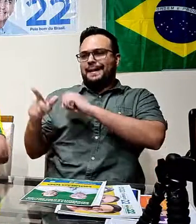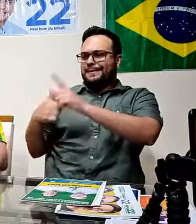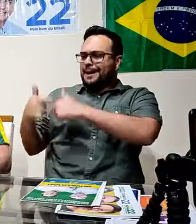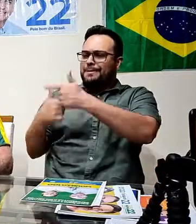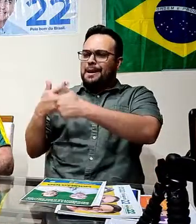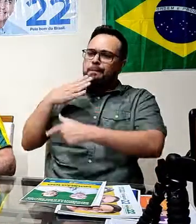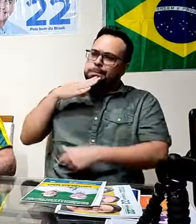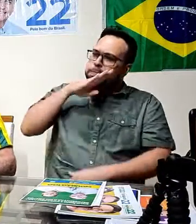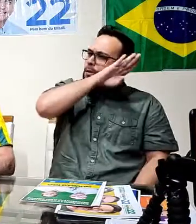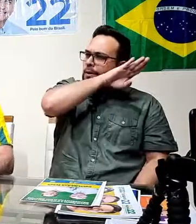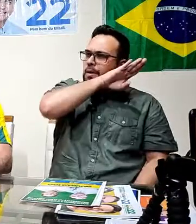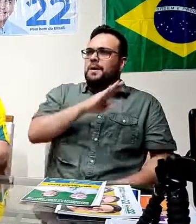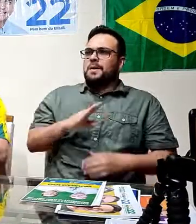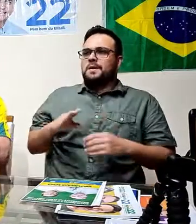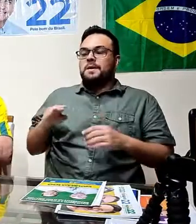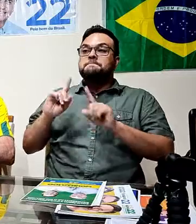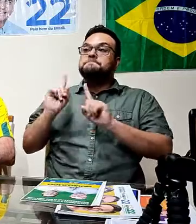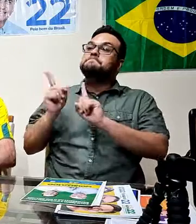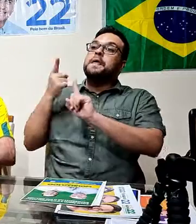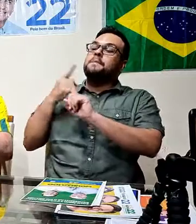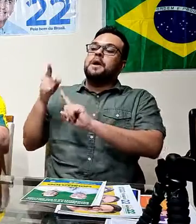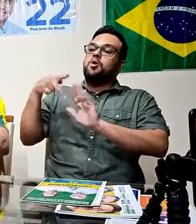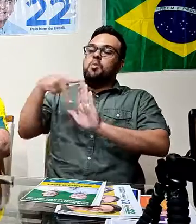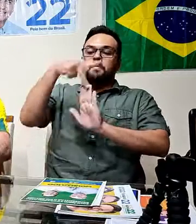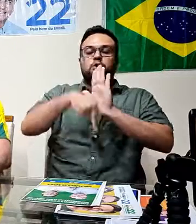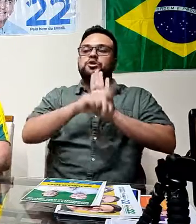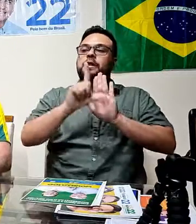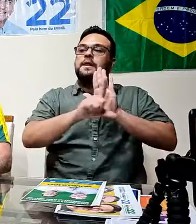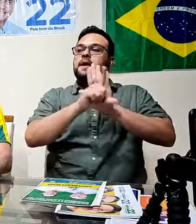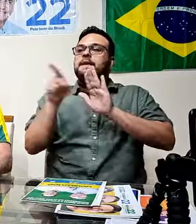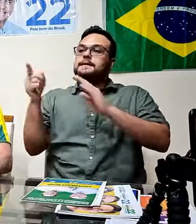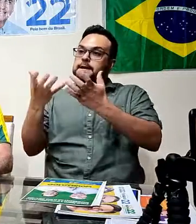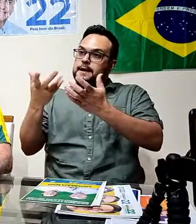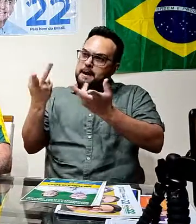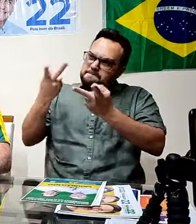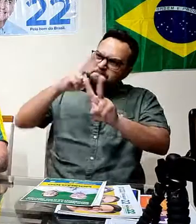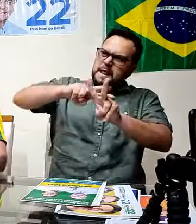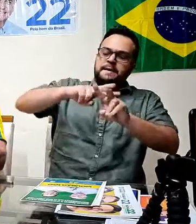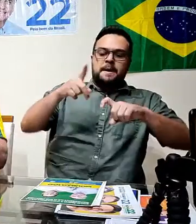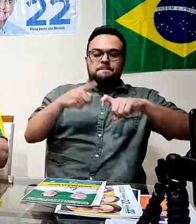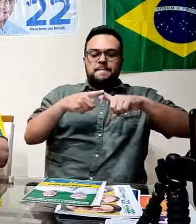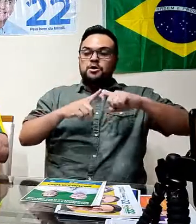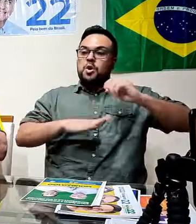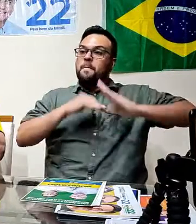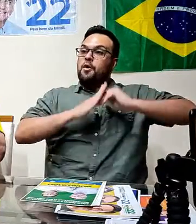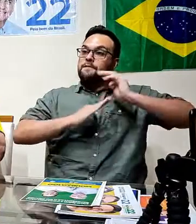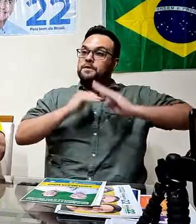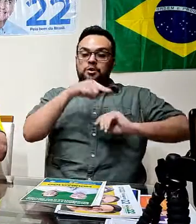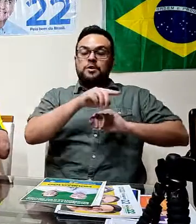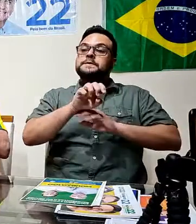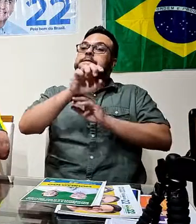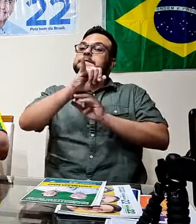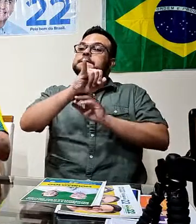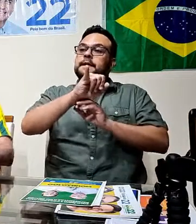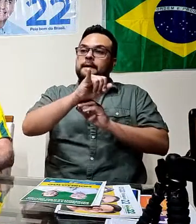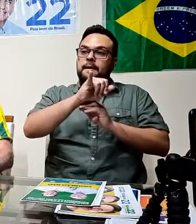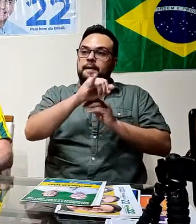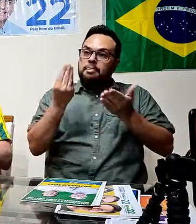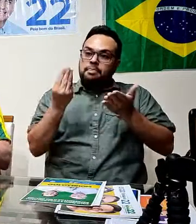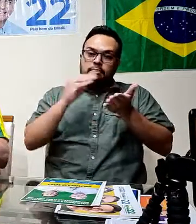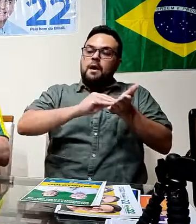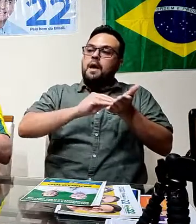Duas coisas ele queria lá. Primeiro, via projeto de lei, prender médico por até 3 anos, que porventura receitasse algo fora da